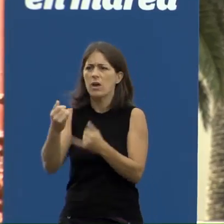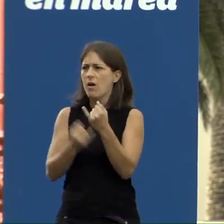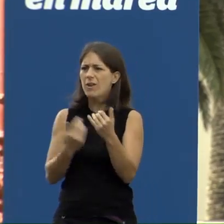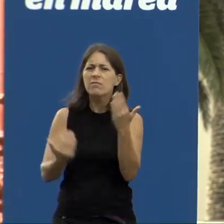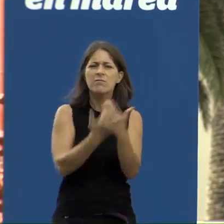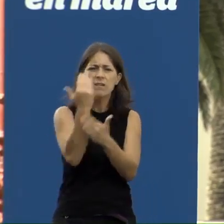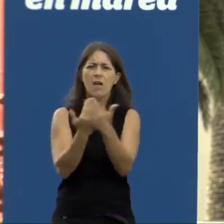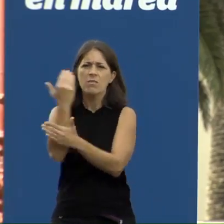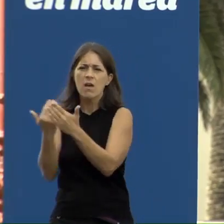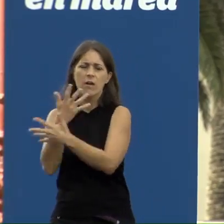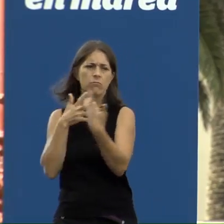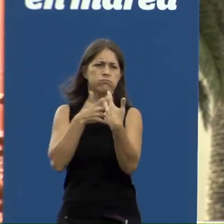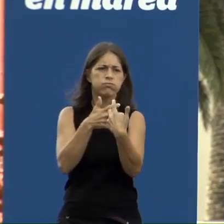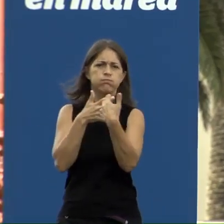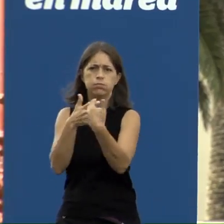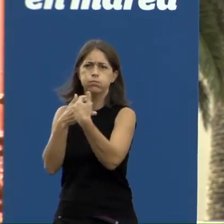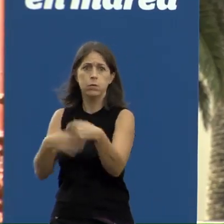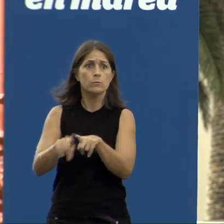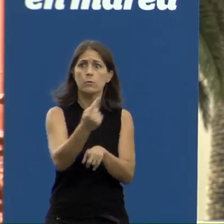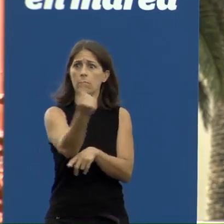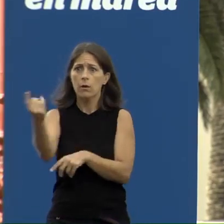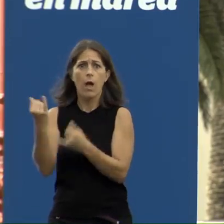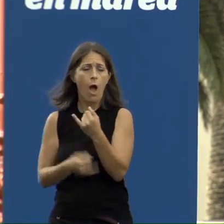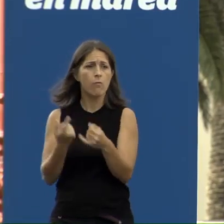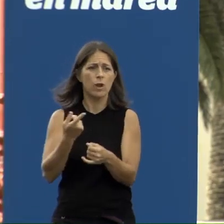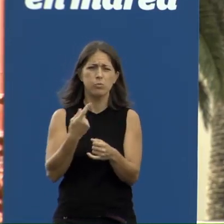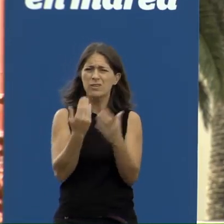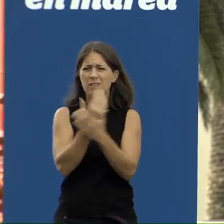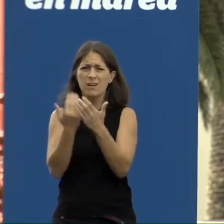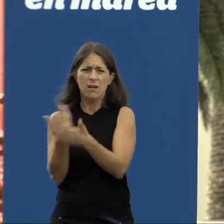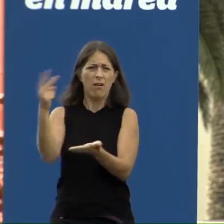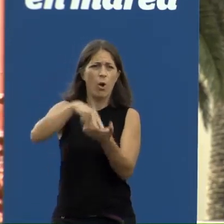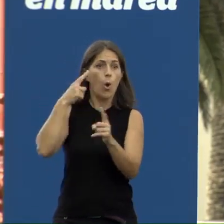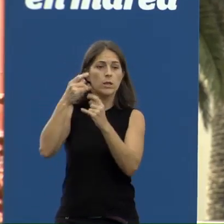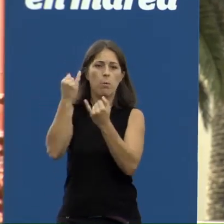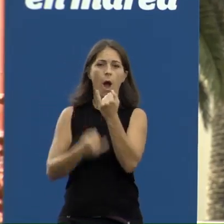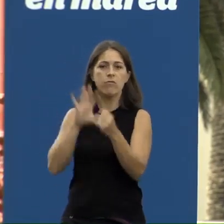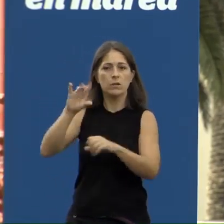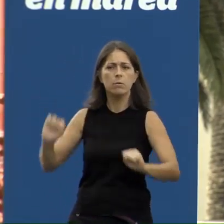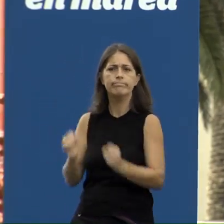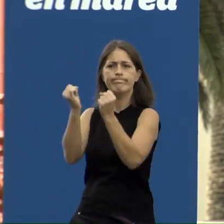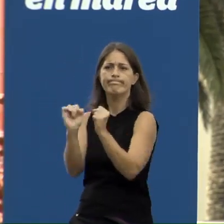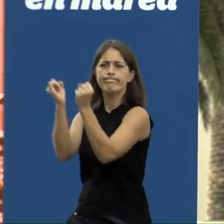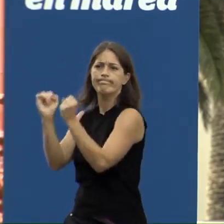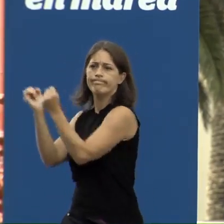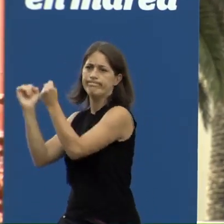cada día, como a cada un e cada unha de vós, que se levanta para sacar adiante este país. Tamén se van escoitar